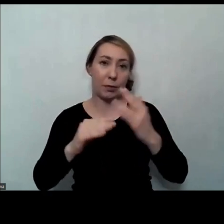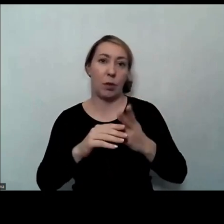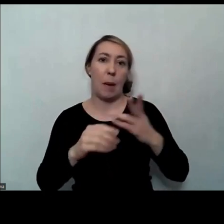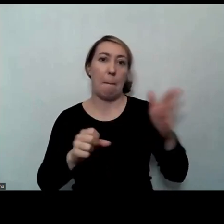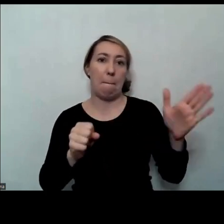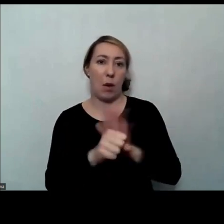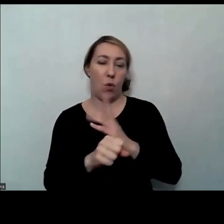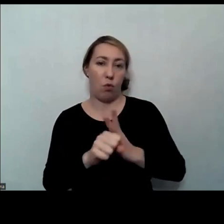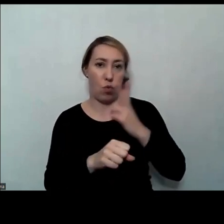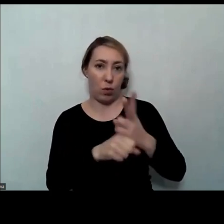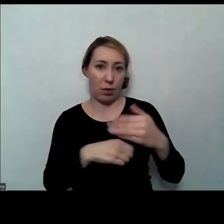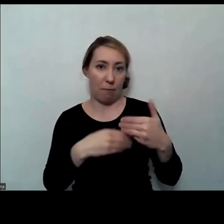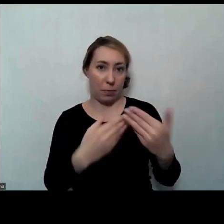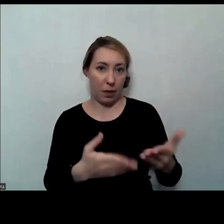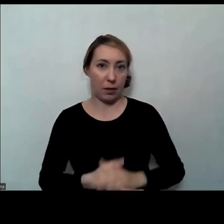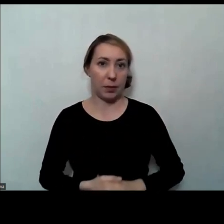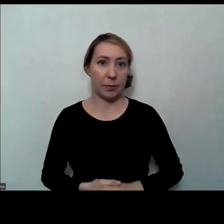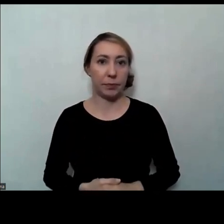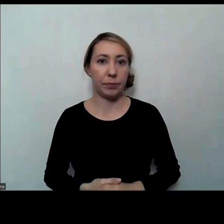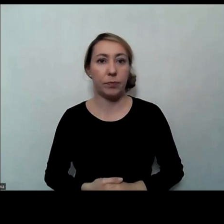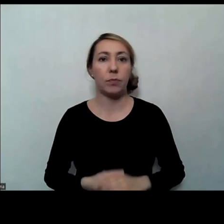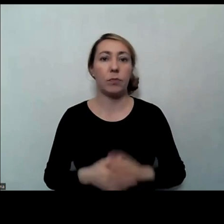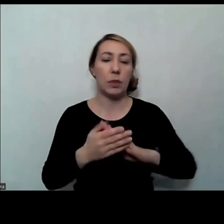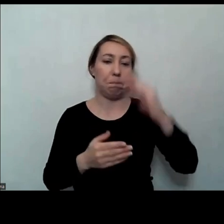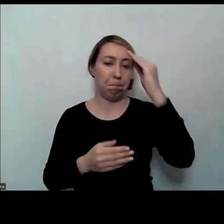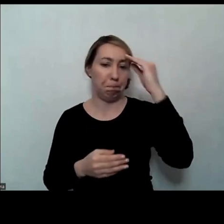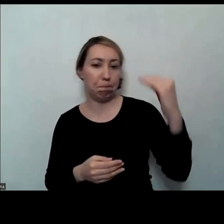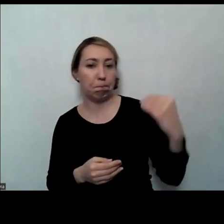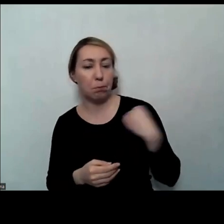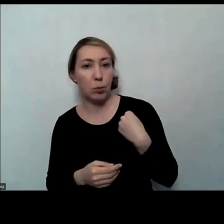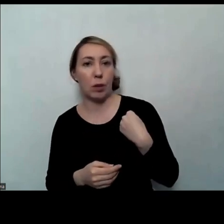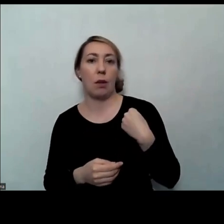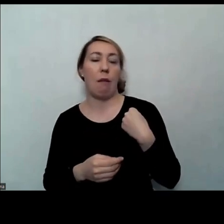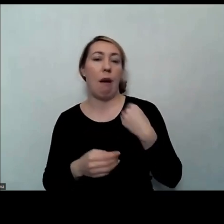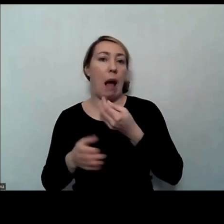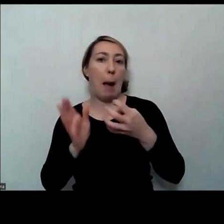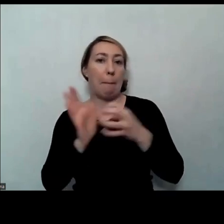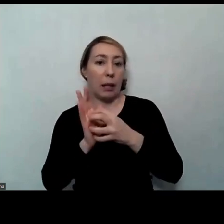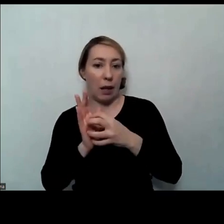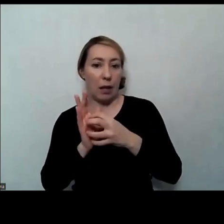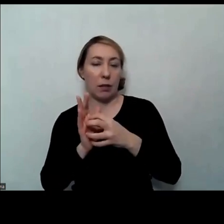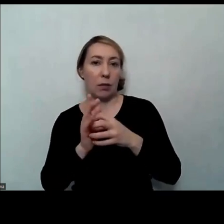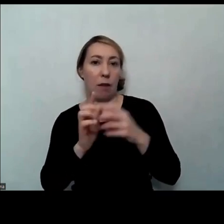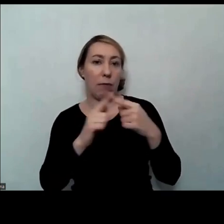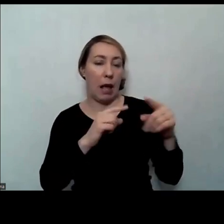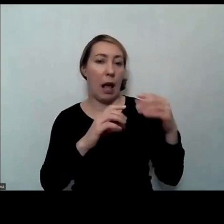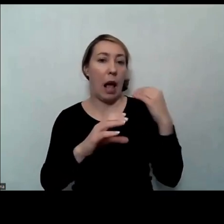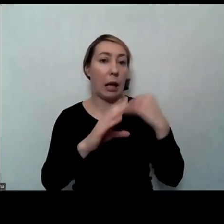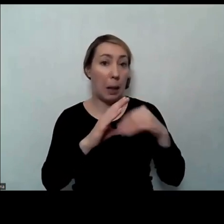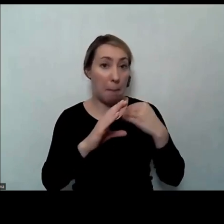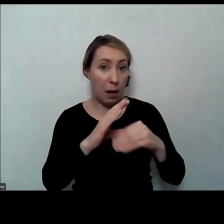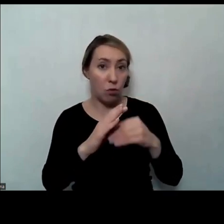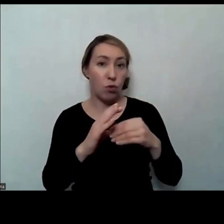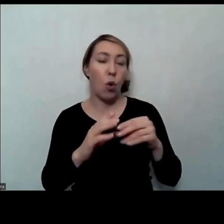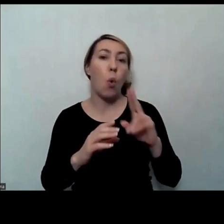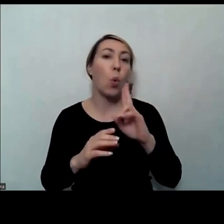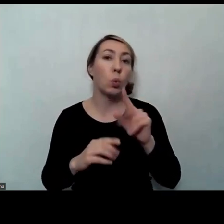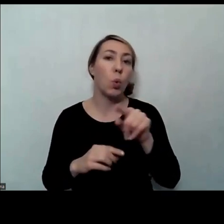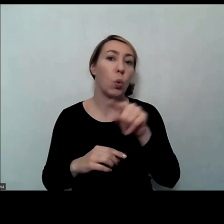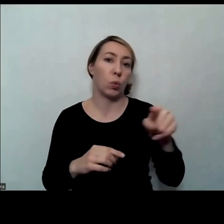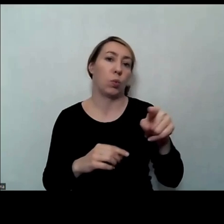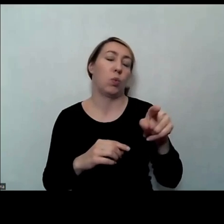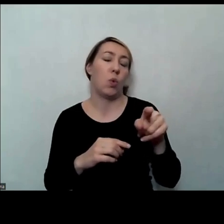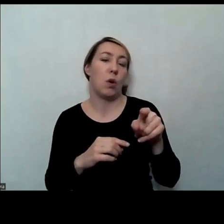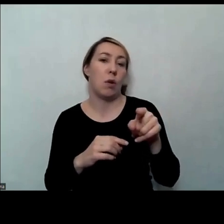pełen dostęp do testu. I przychodzi powiadomienie z aplikacji na adres mailowy, który Państwo